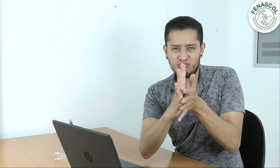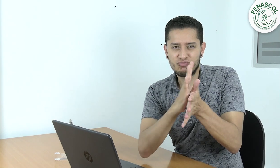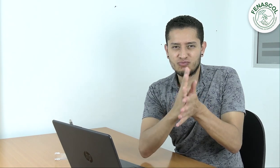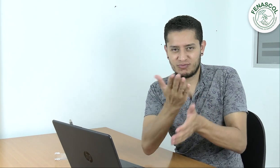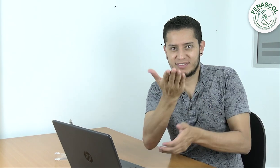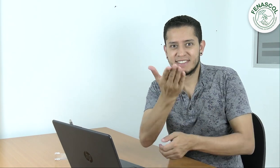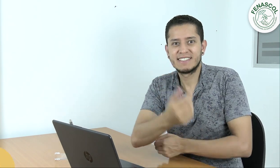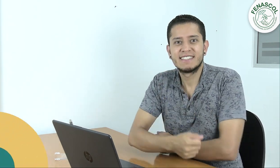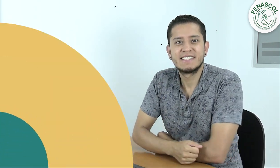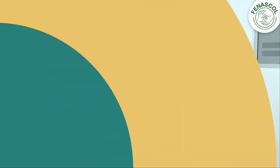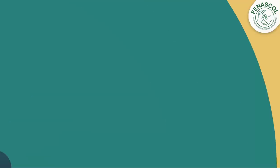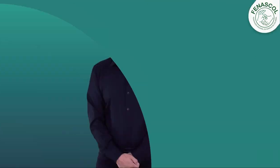Cuéntame.